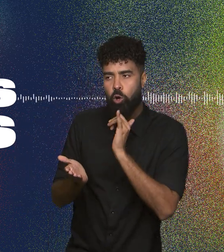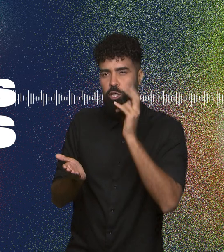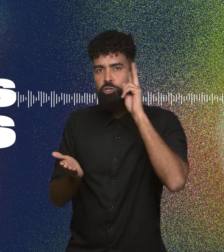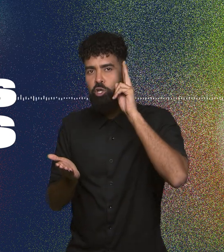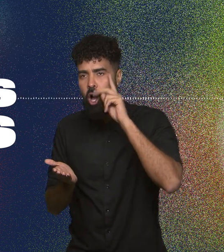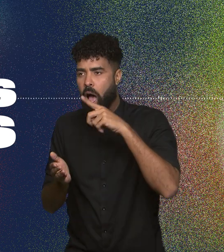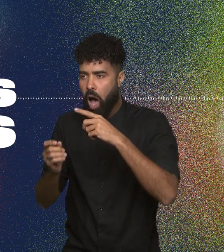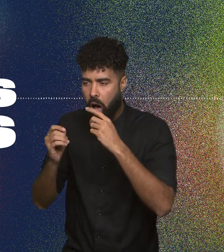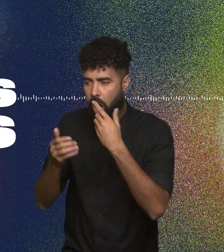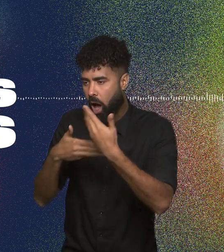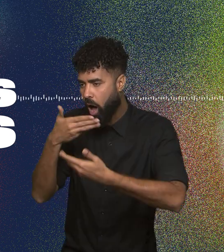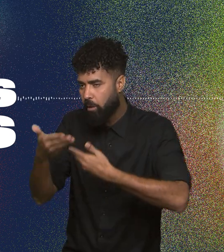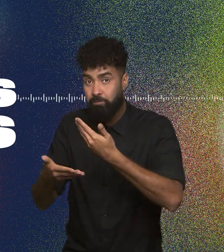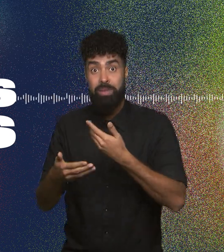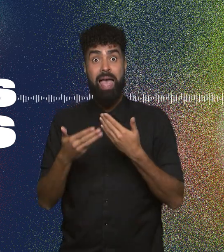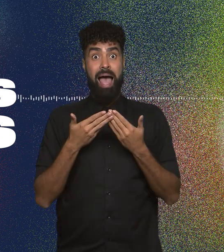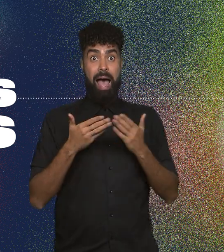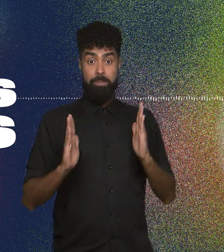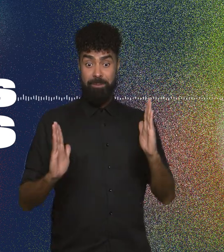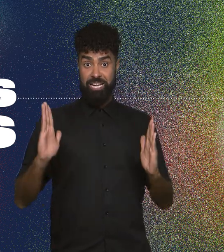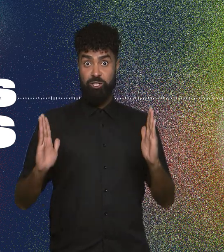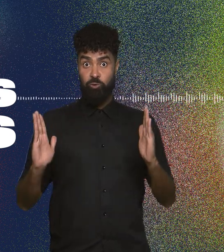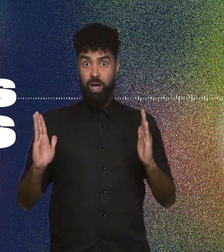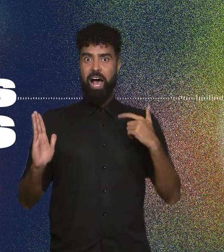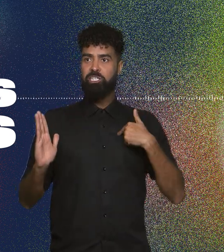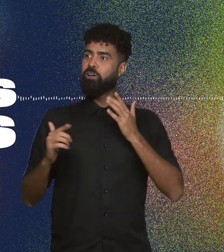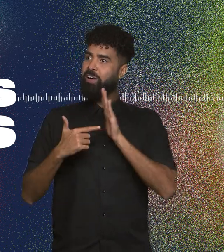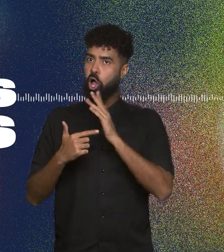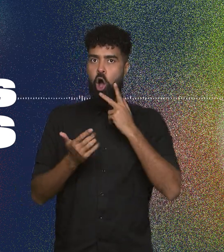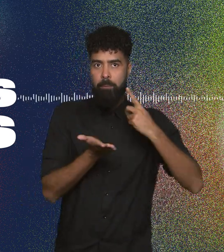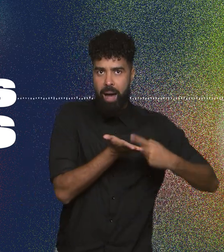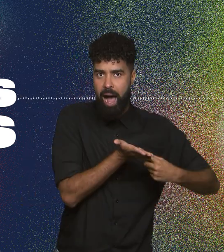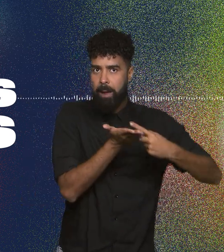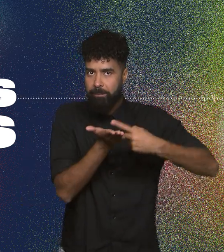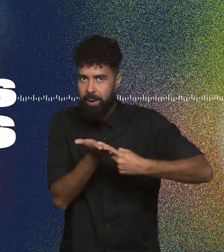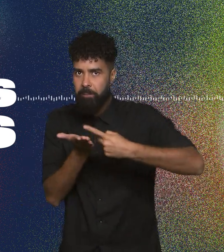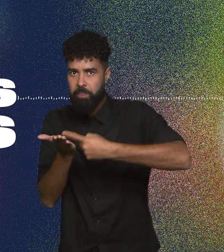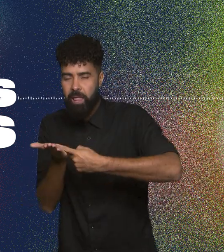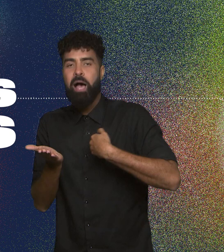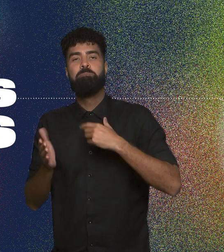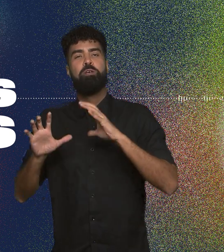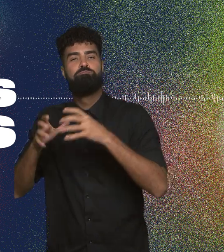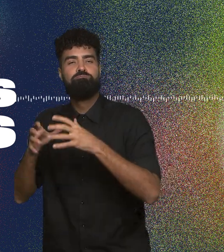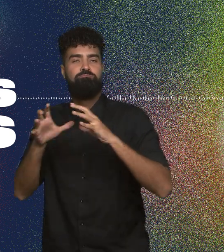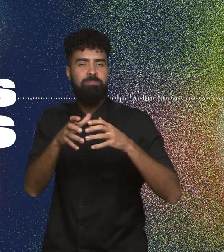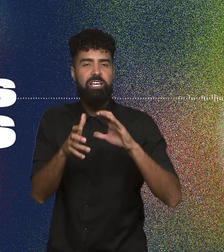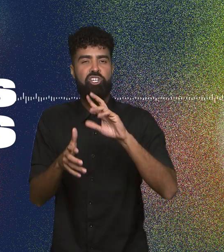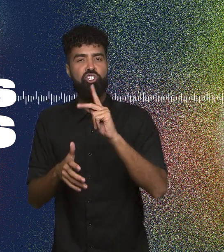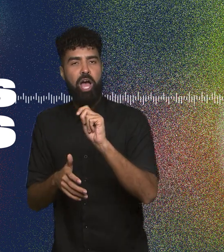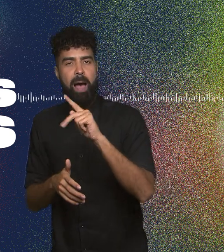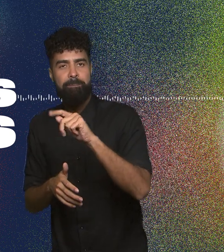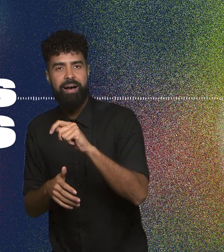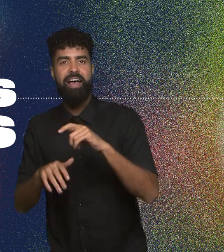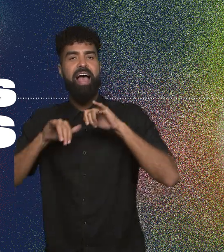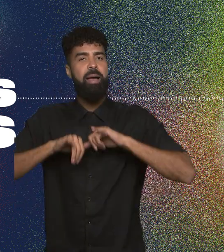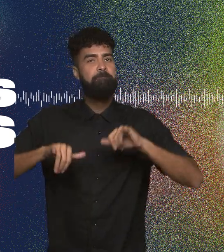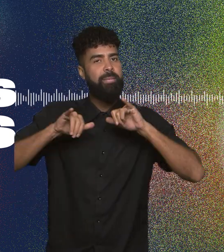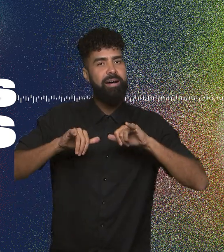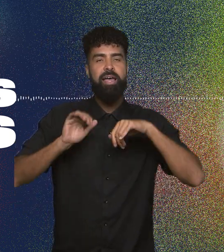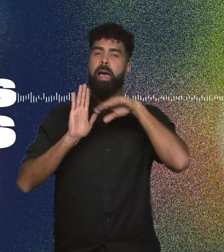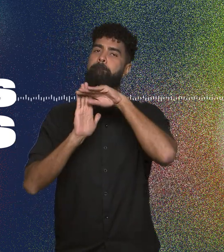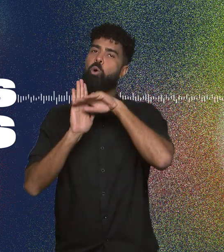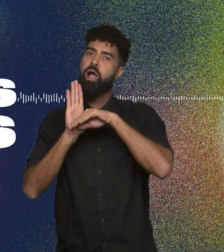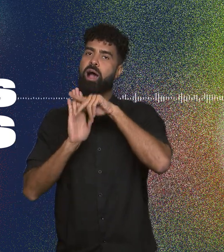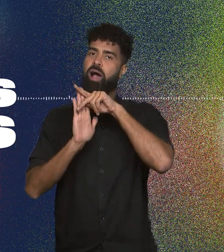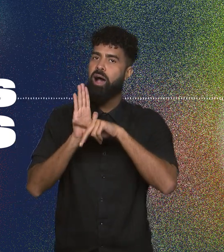período eleitoral, a gente apresenta o calendário eleitoral, né? As chapas se apresentam, fazem as campanhas, apresentam seus programas e